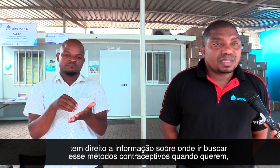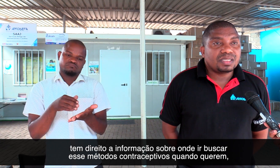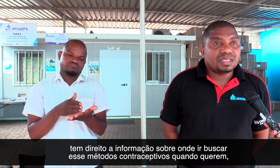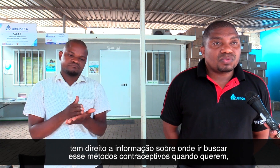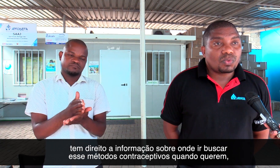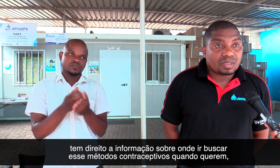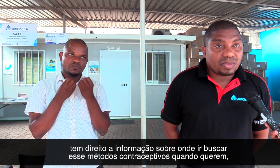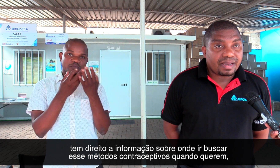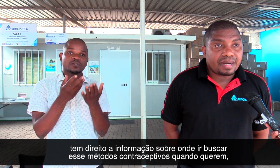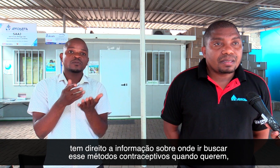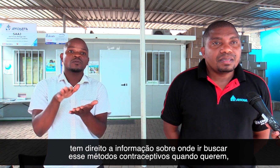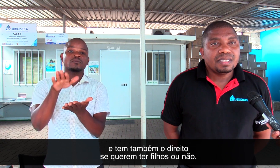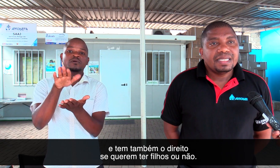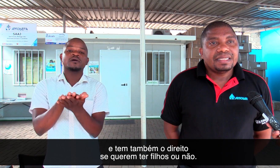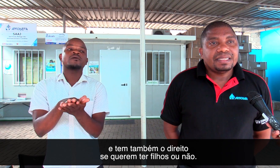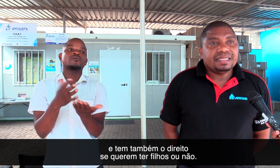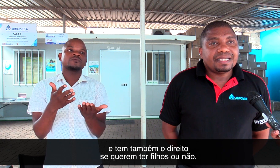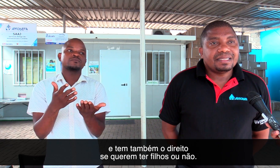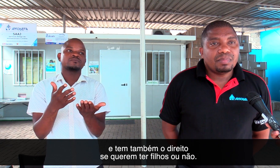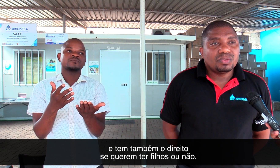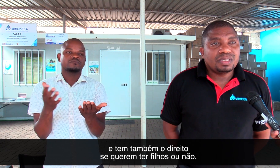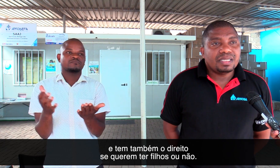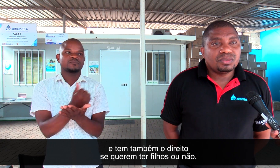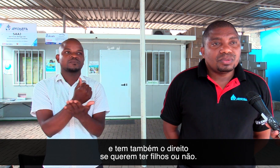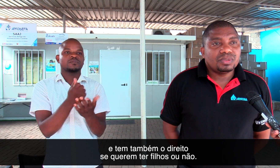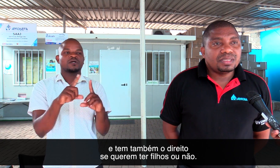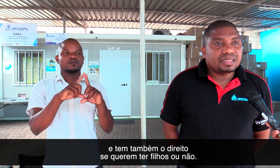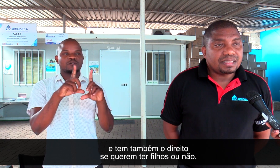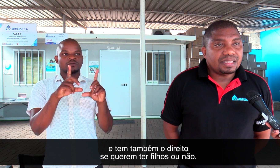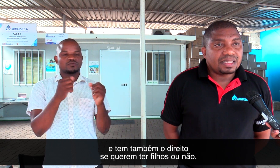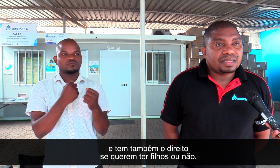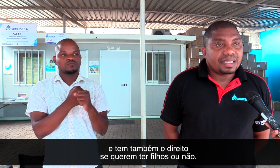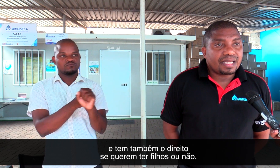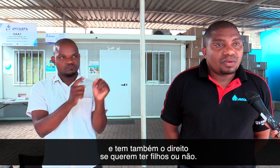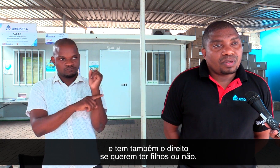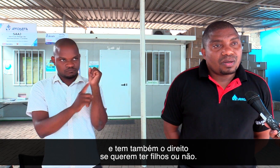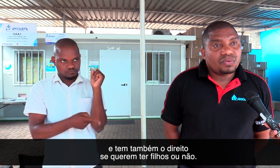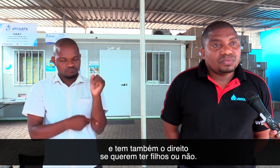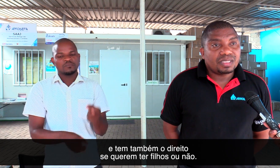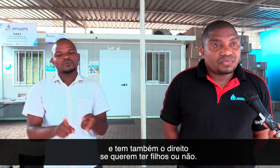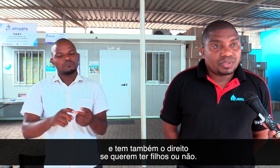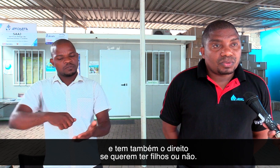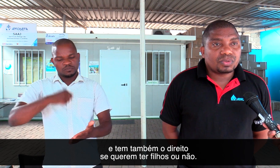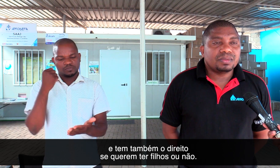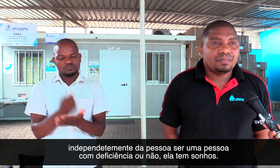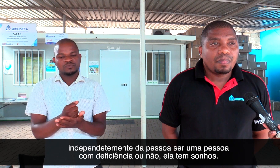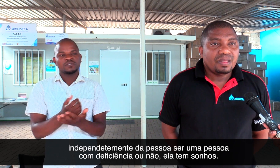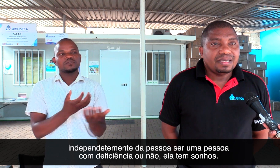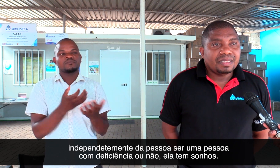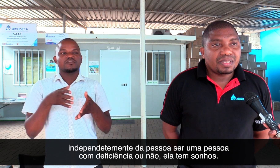métodos contraceptivos quando querem, e tem também o direito de decidirem se querem ou não ter